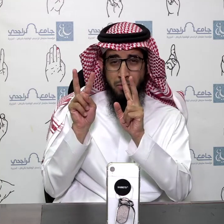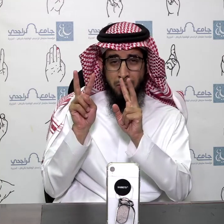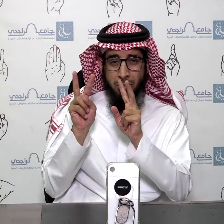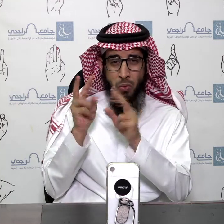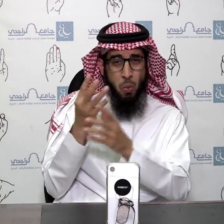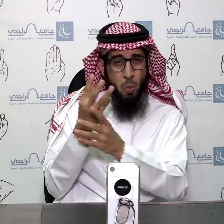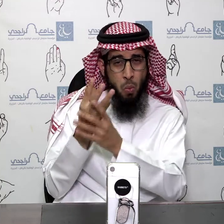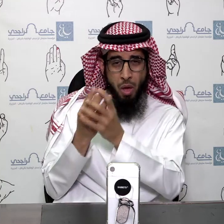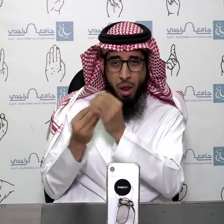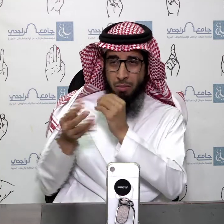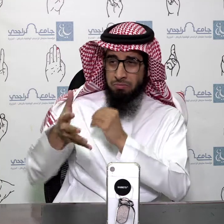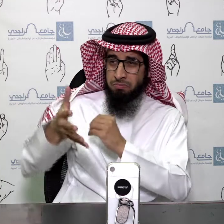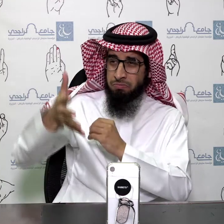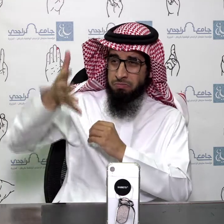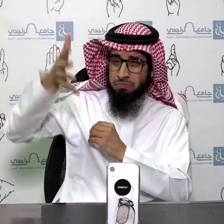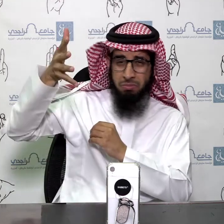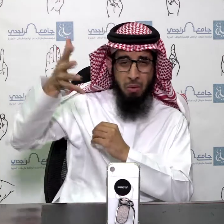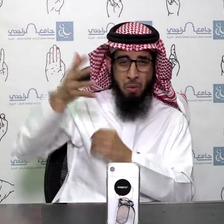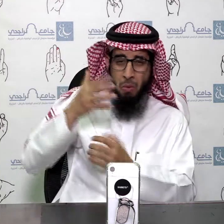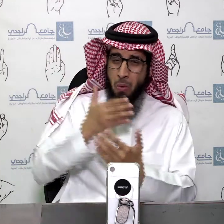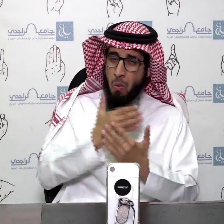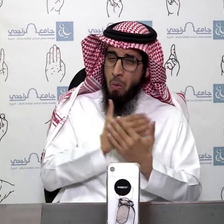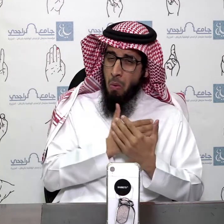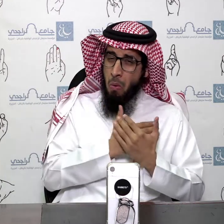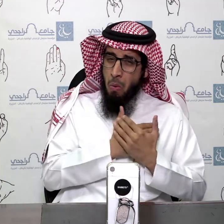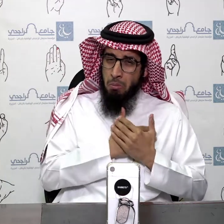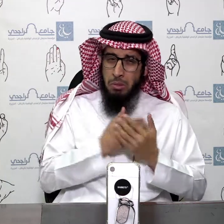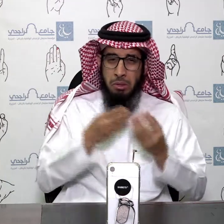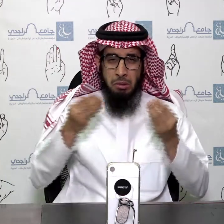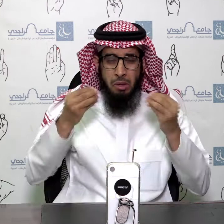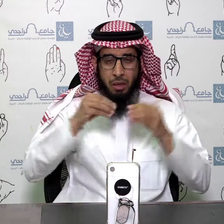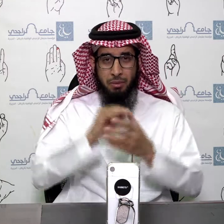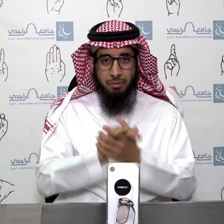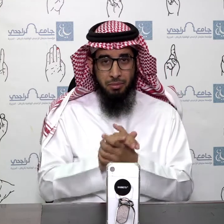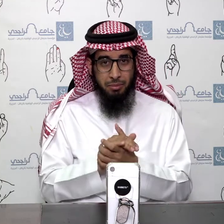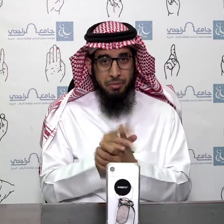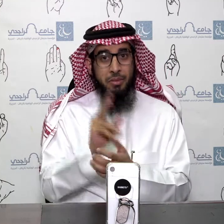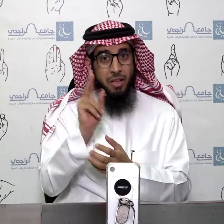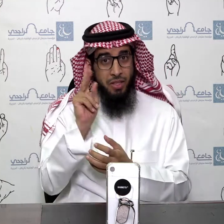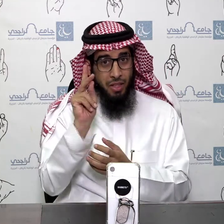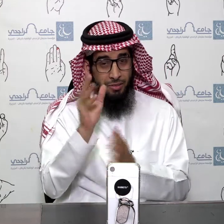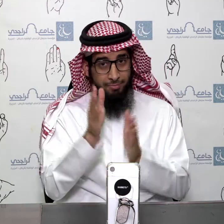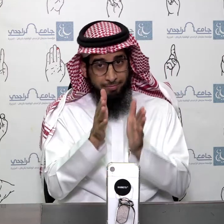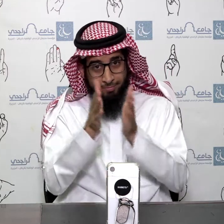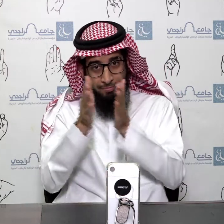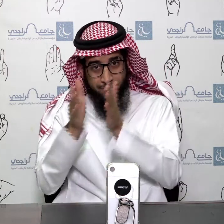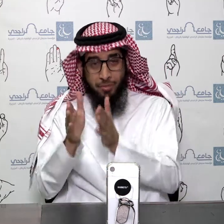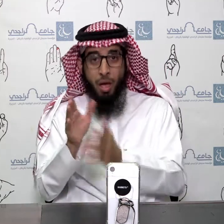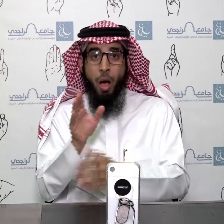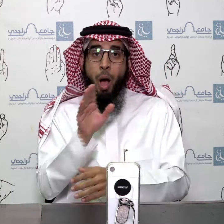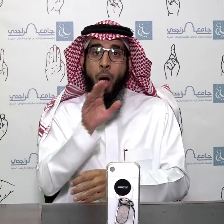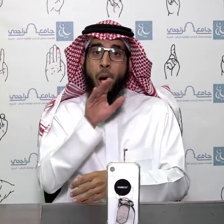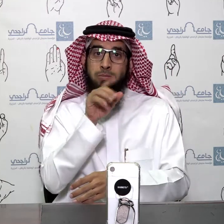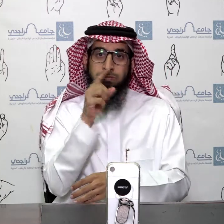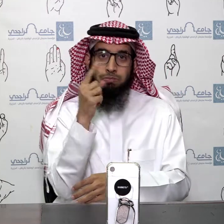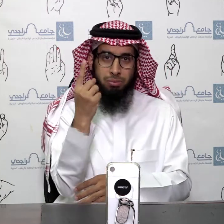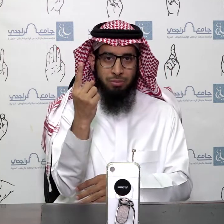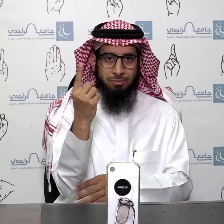وفي المقابل فالأب كلمة تشد العزائم، ورمز عز لا يشوبه